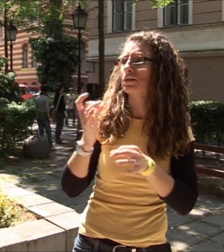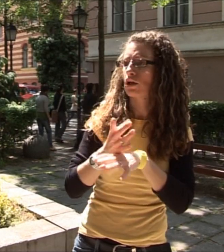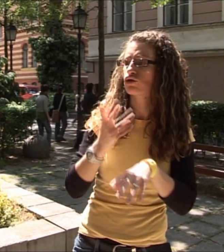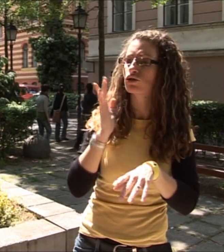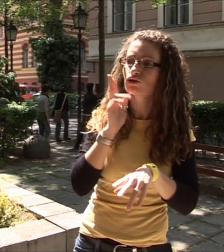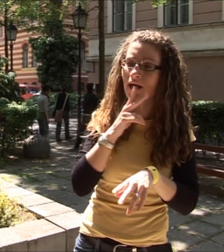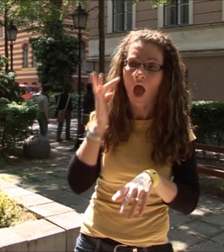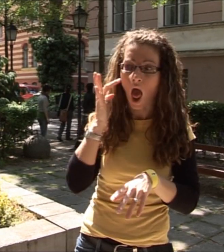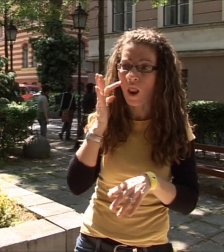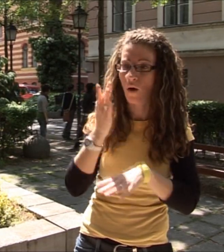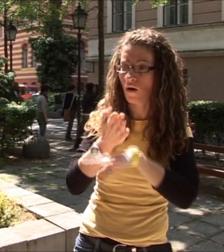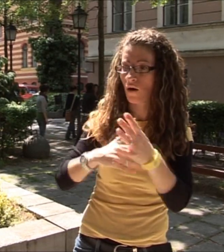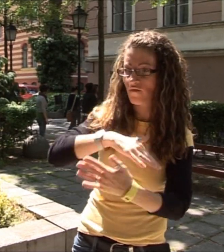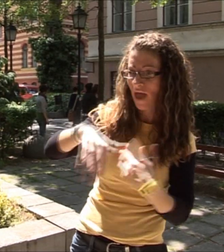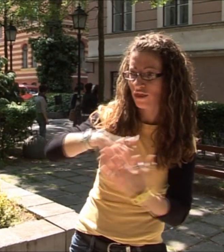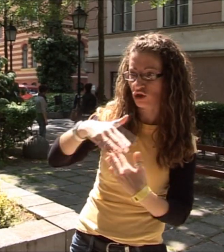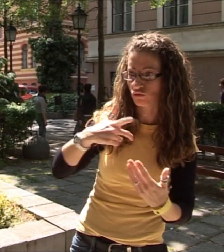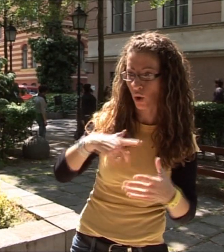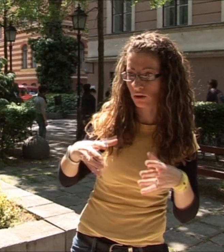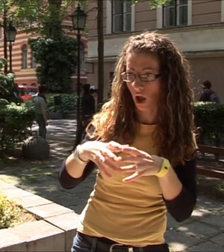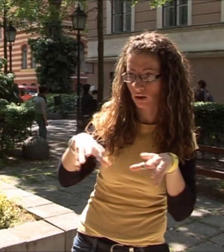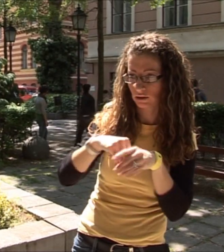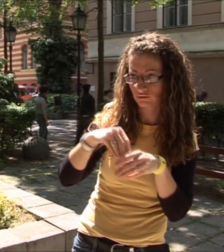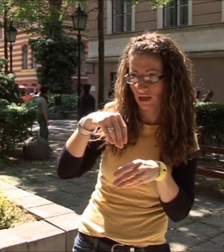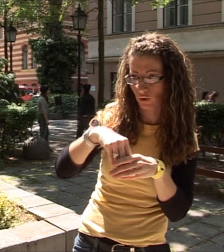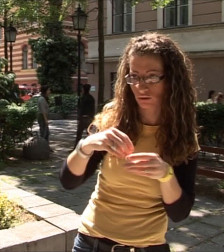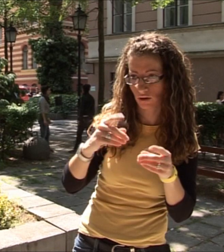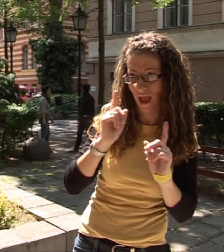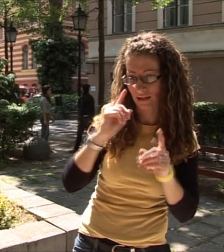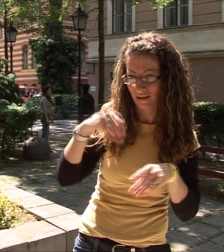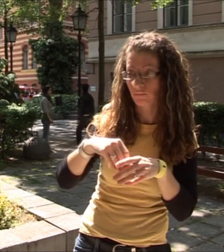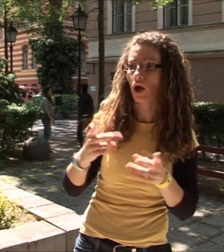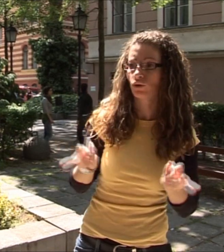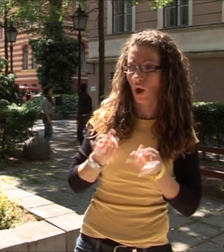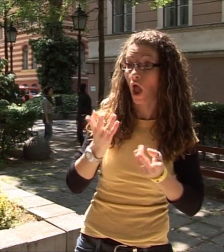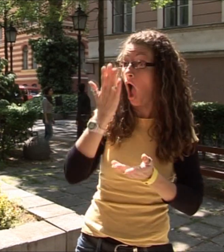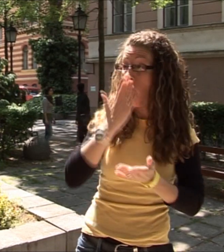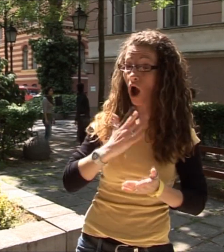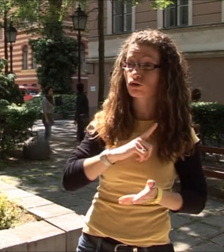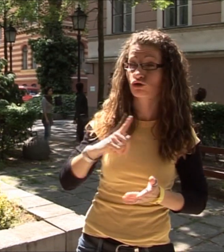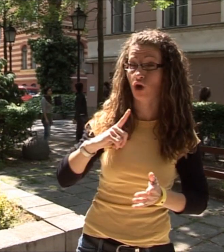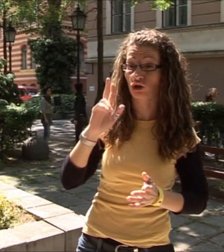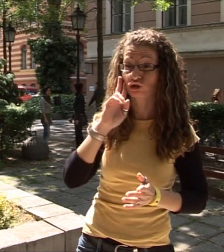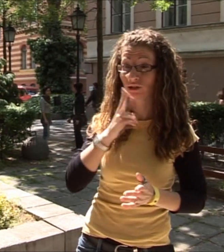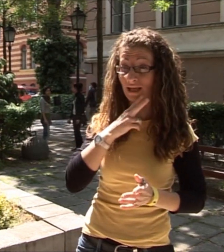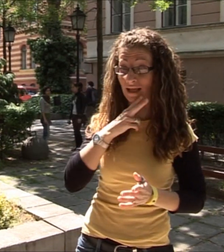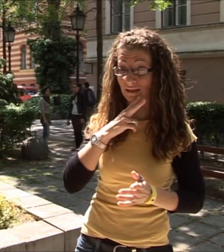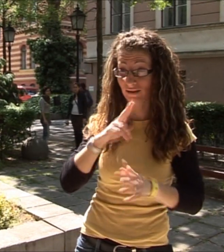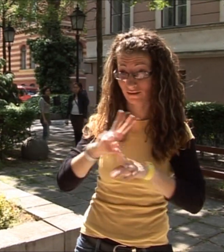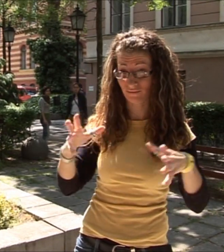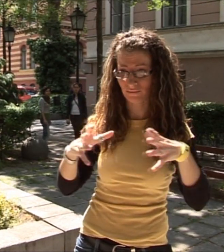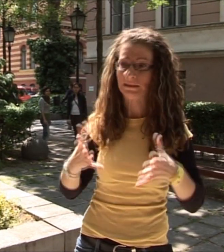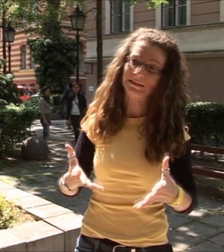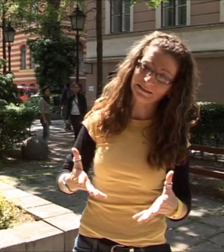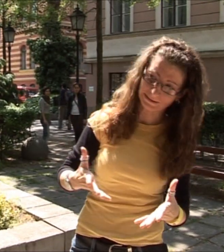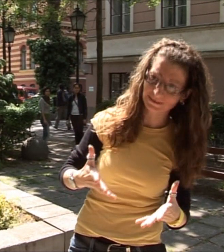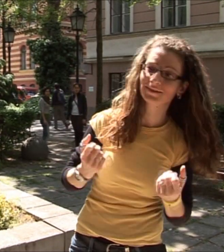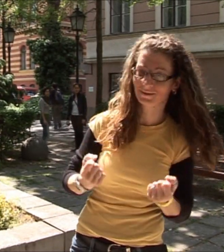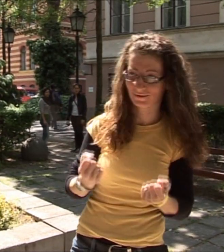volt hogy a csikison hallók egyesen voltatot sokan éelő ha csak satk volna akkor